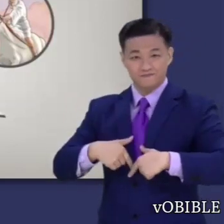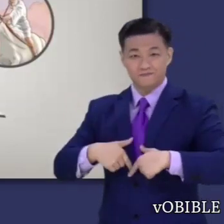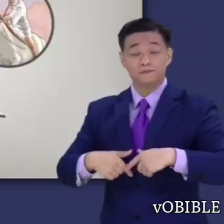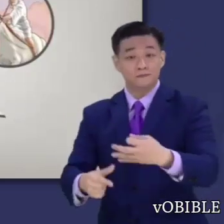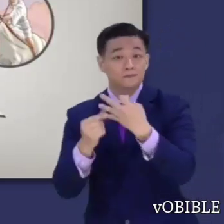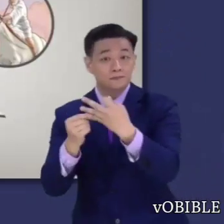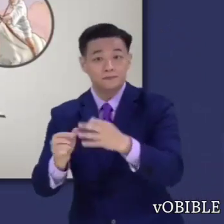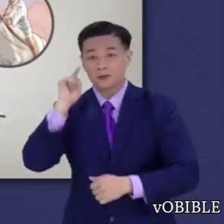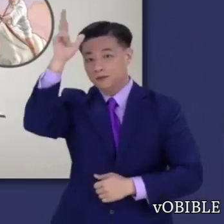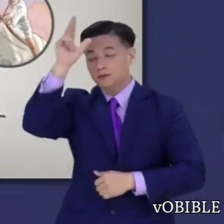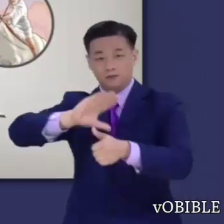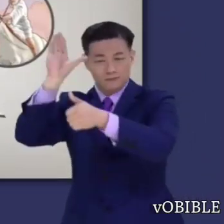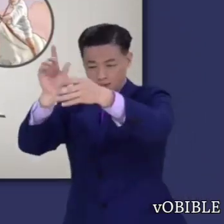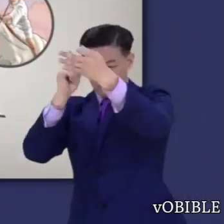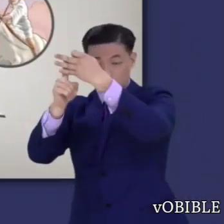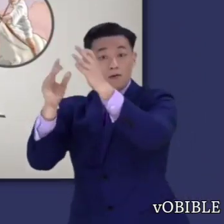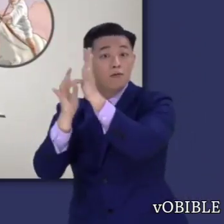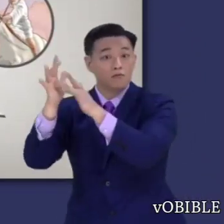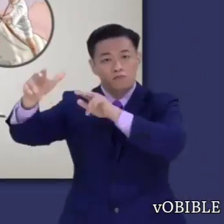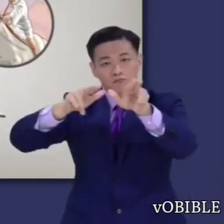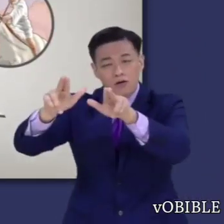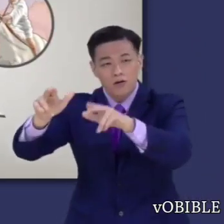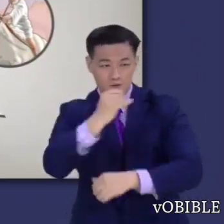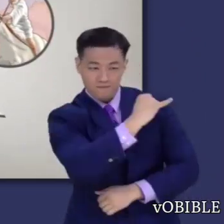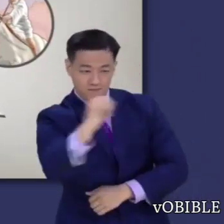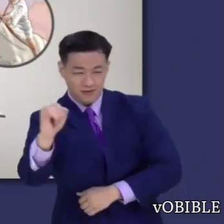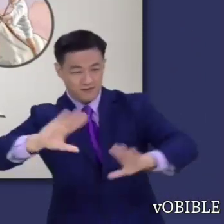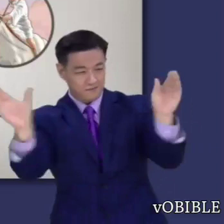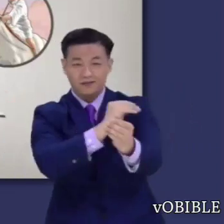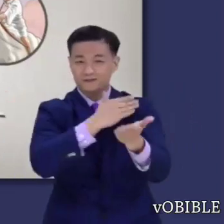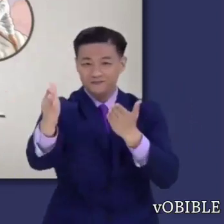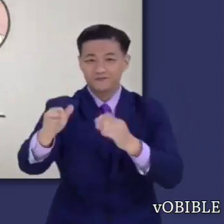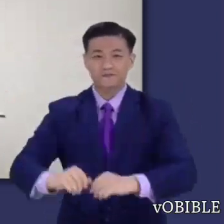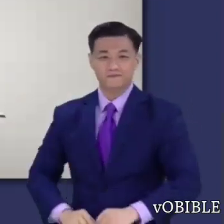国的君王耶稣基督将消灭上帝的所有敌人。